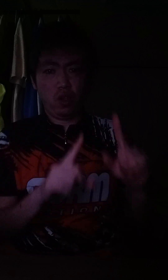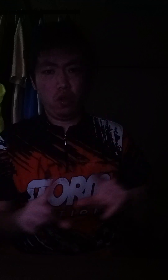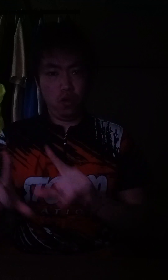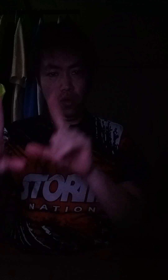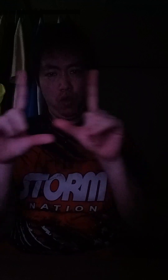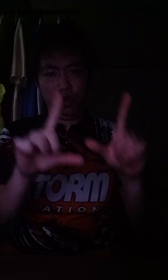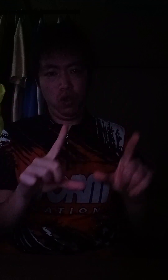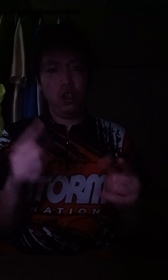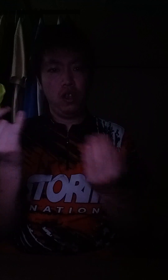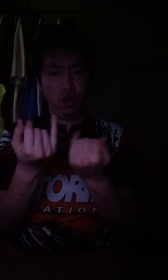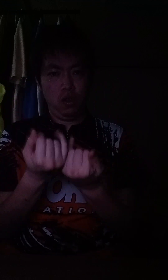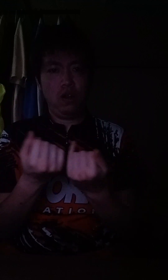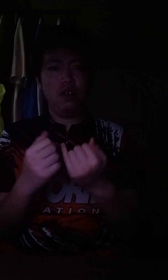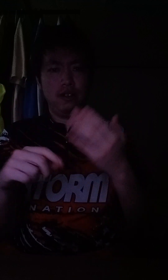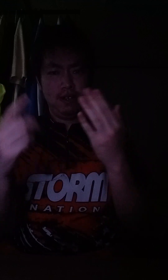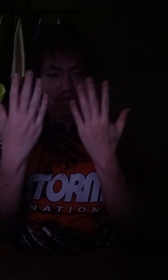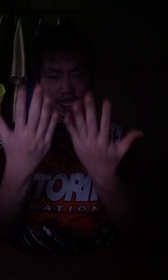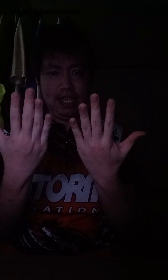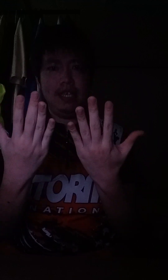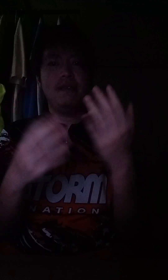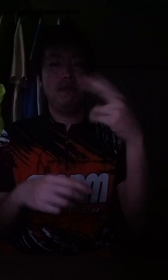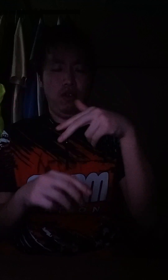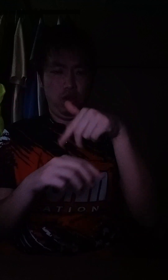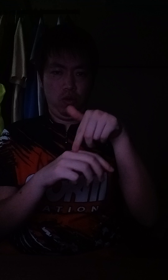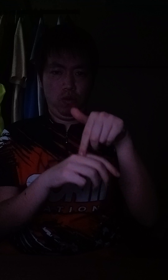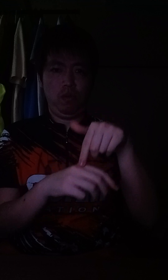생활도 어느덧 10년이 되었습니다.